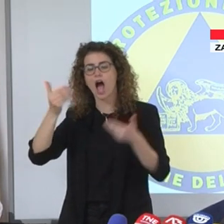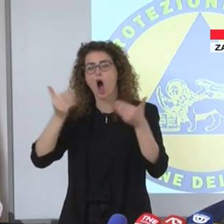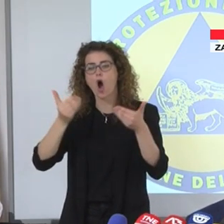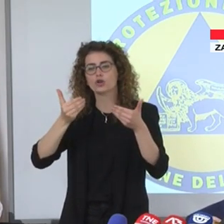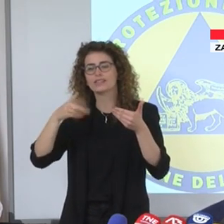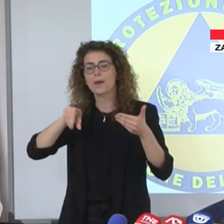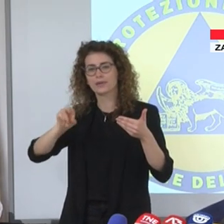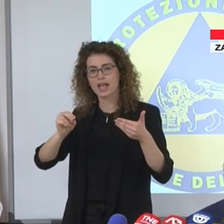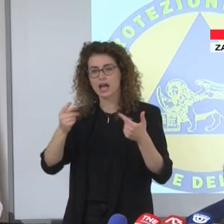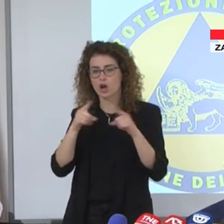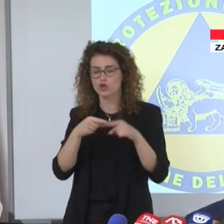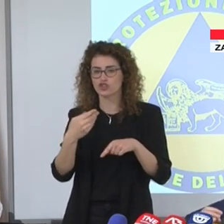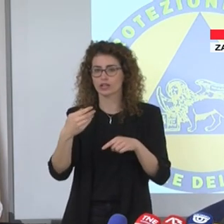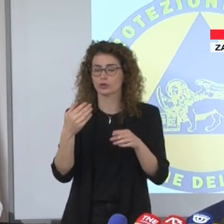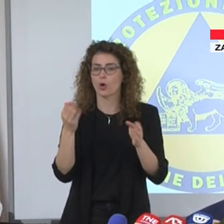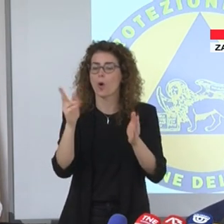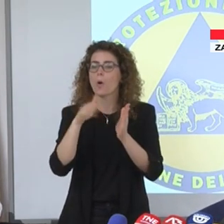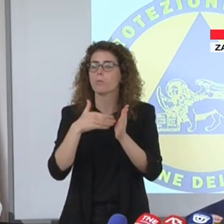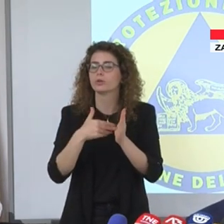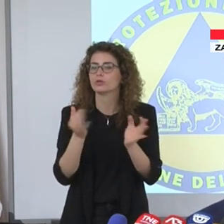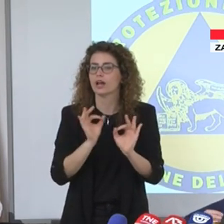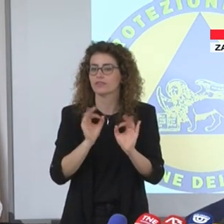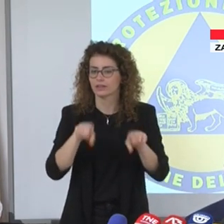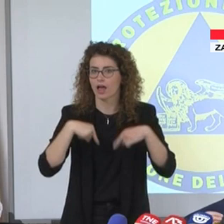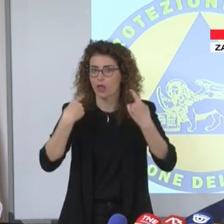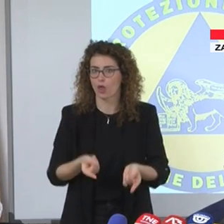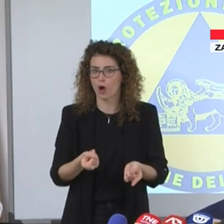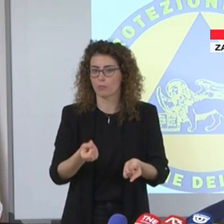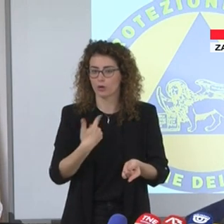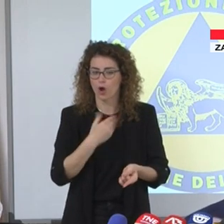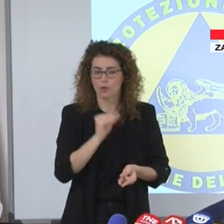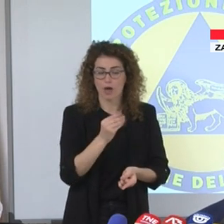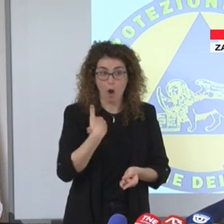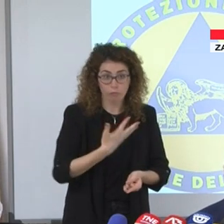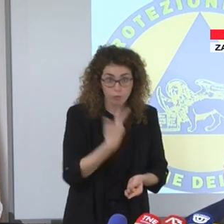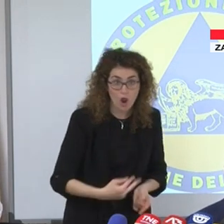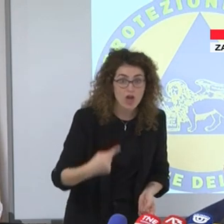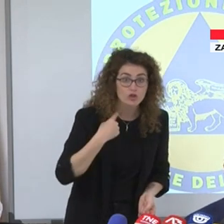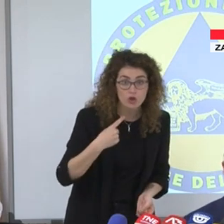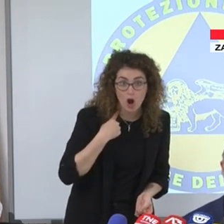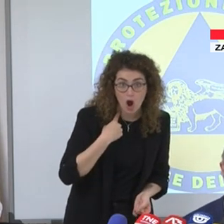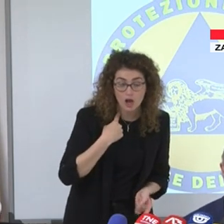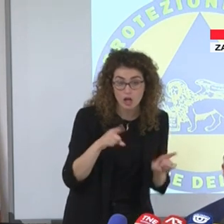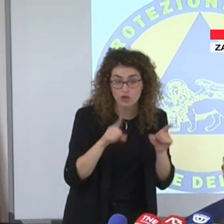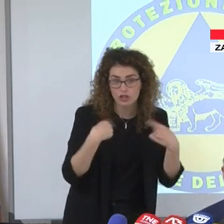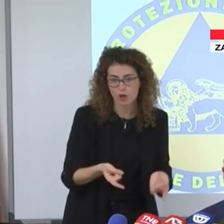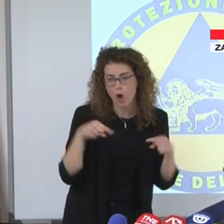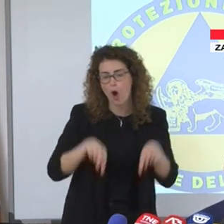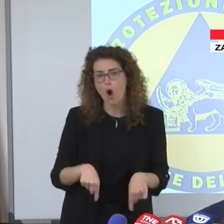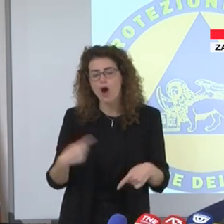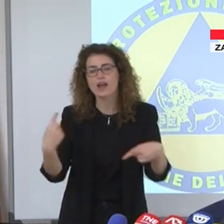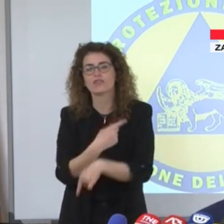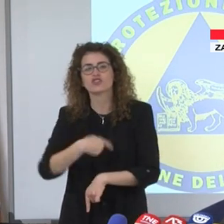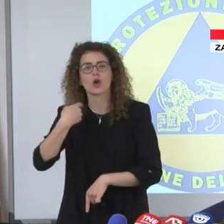di Pittura Fresca è entrato in camerino domandandoci se volevamo delle troie per il post concerto. Ora il nostro governatore,